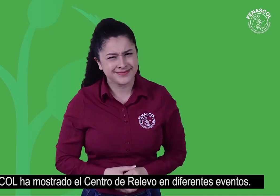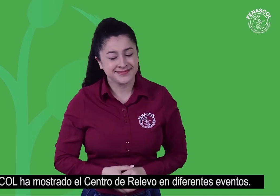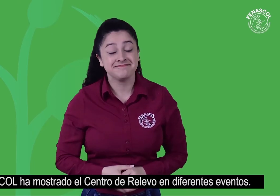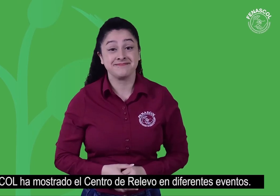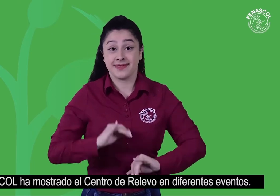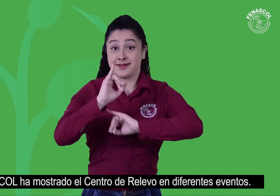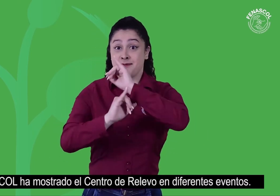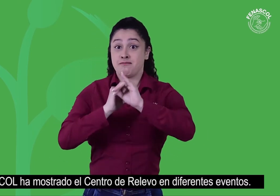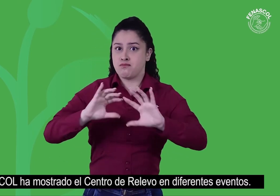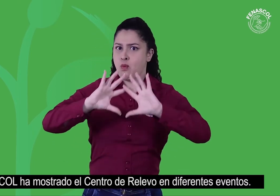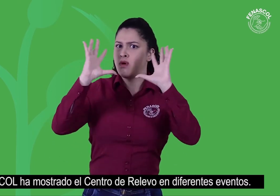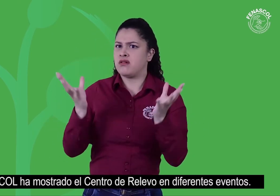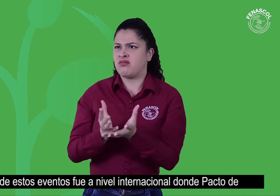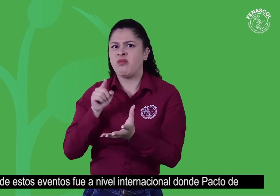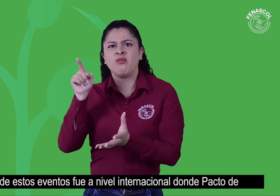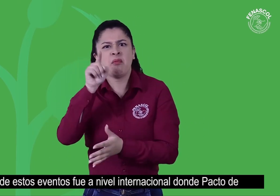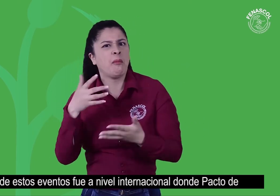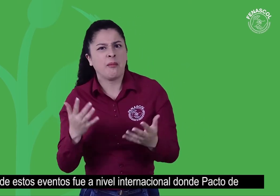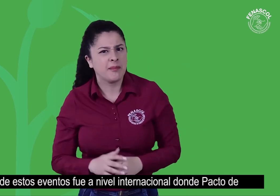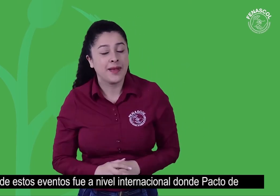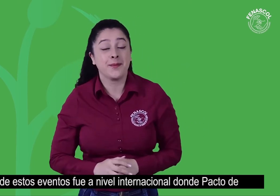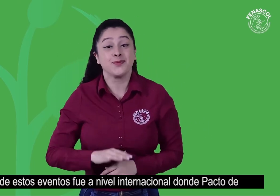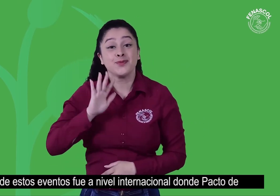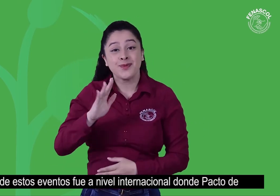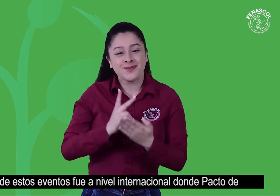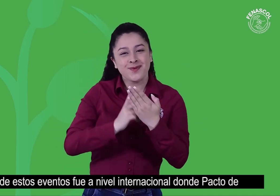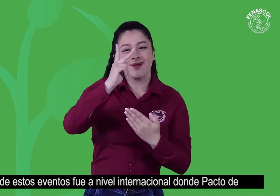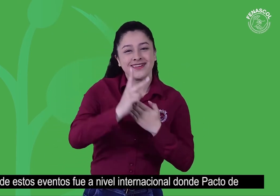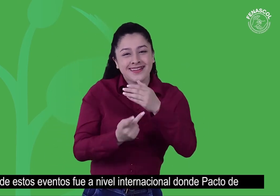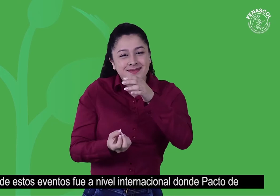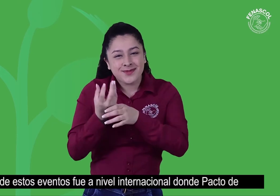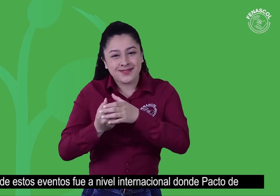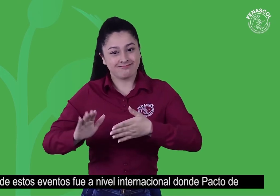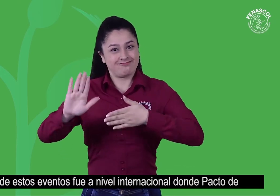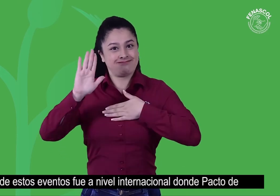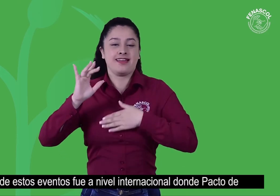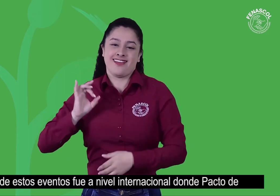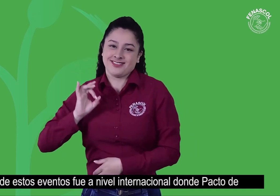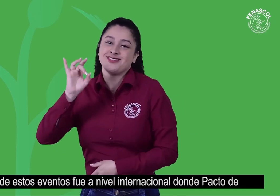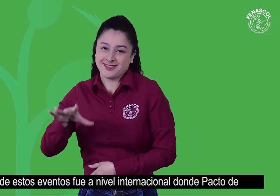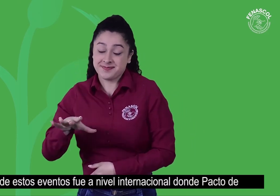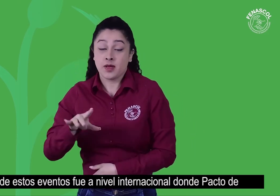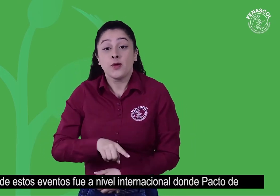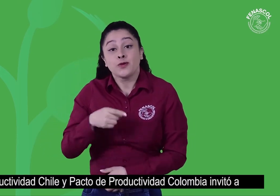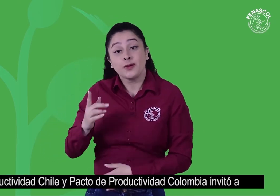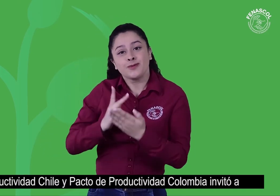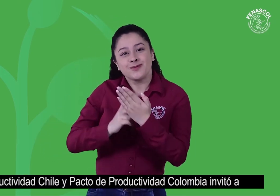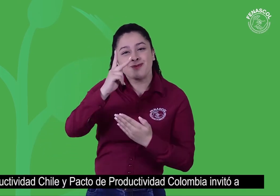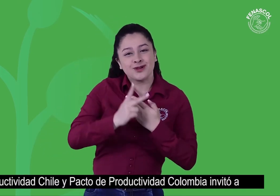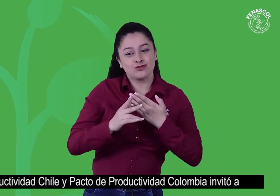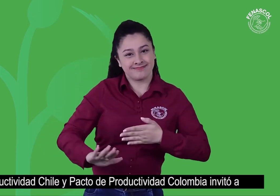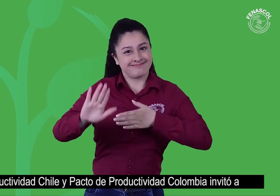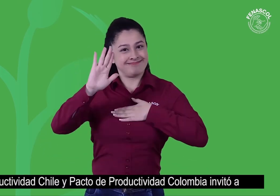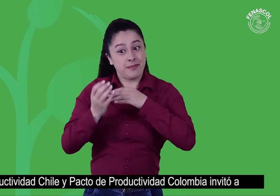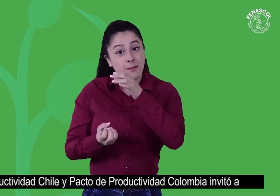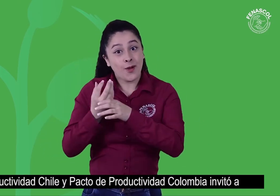Relevo en diferentes eventos. Uno de estos eventos fue a nivel internacional, donde Pacto de Productividad